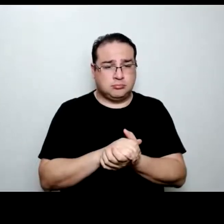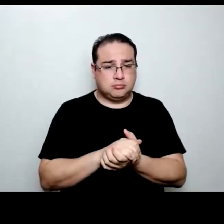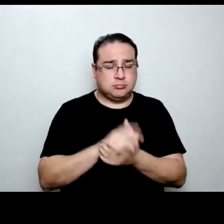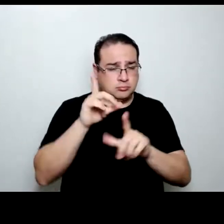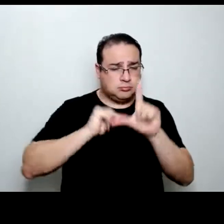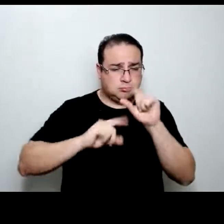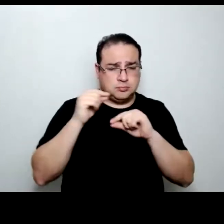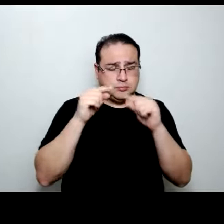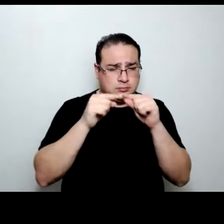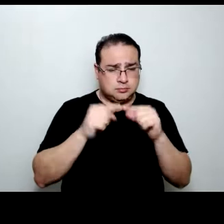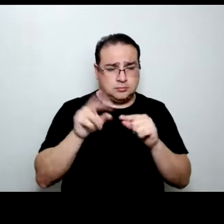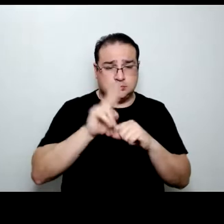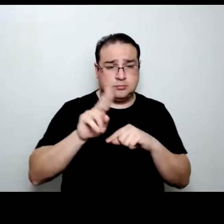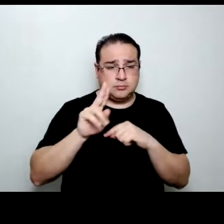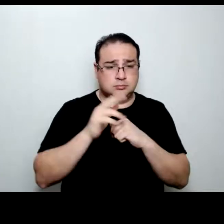seleciona